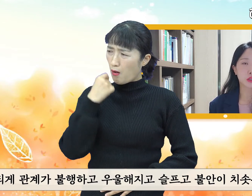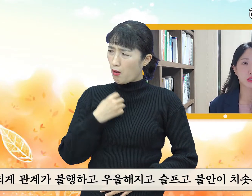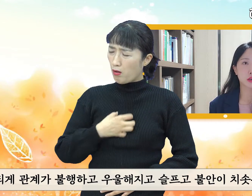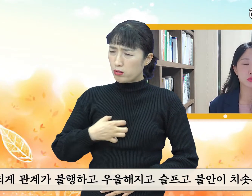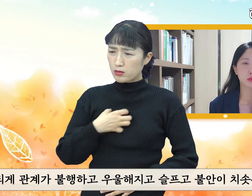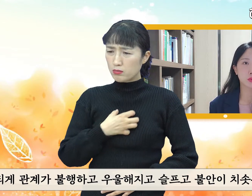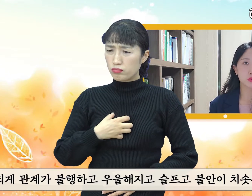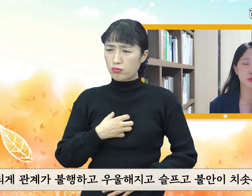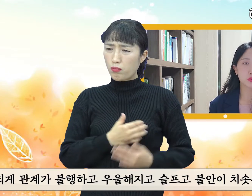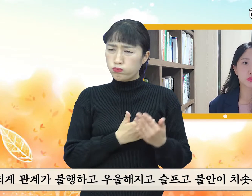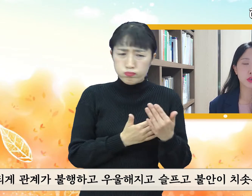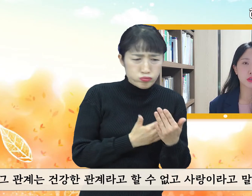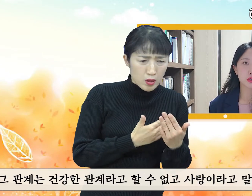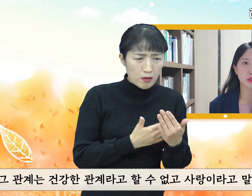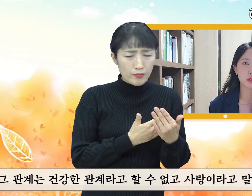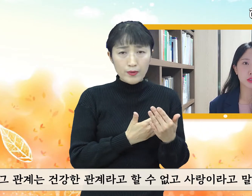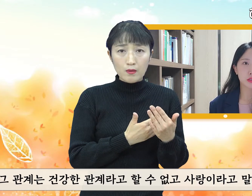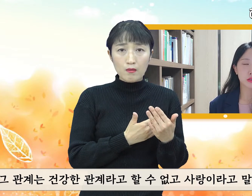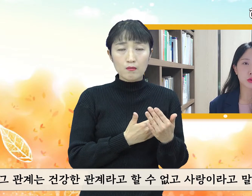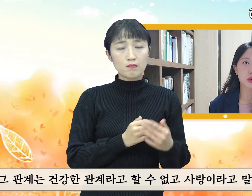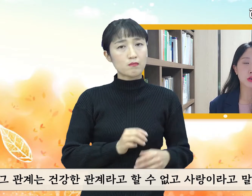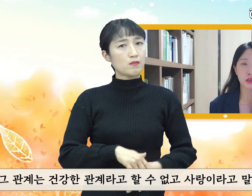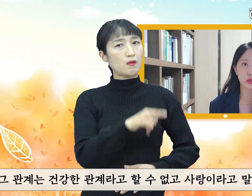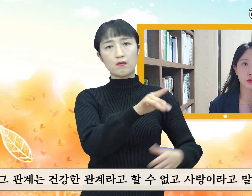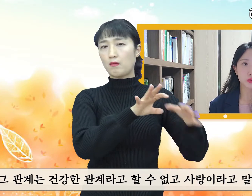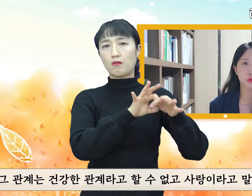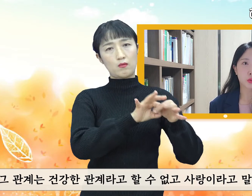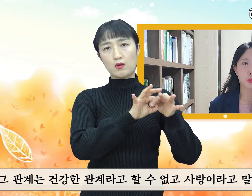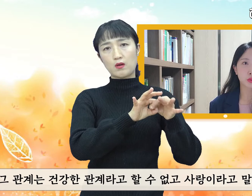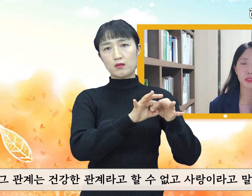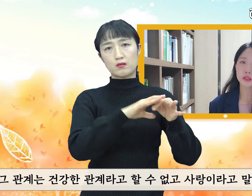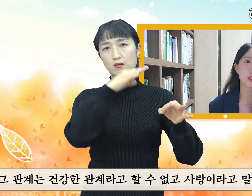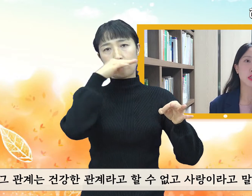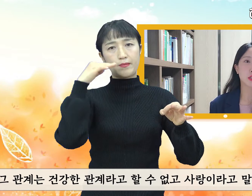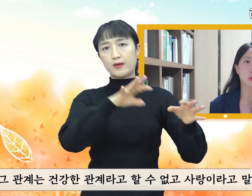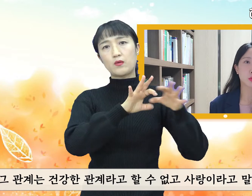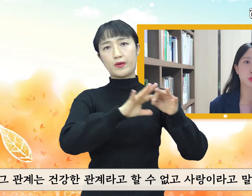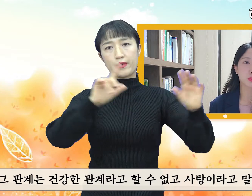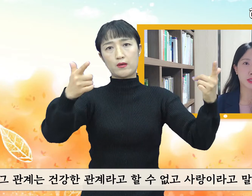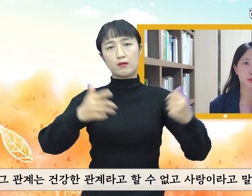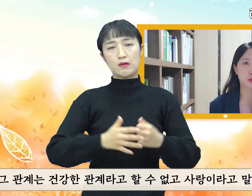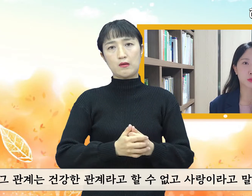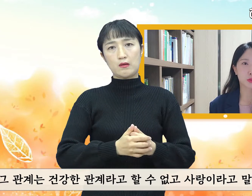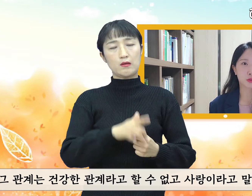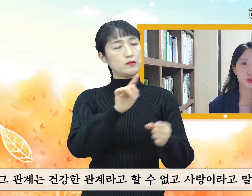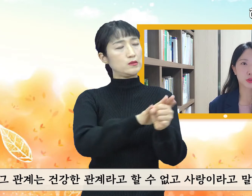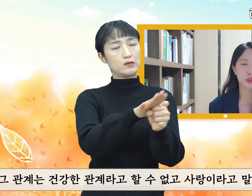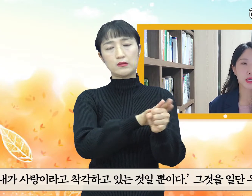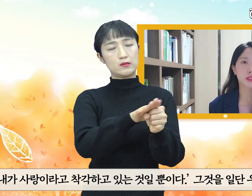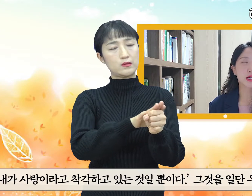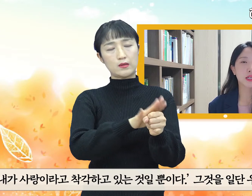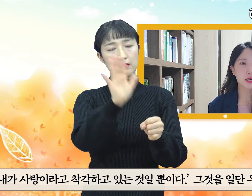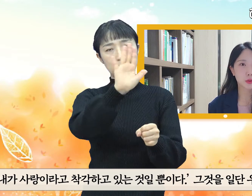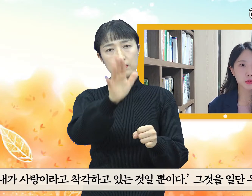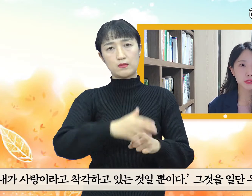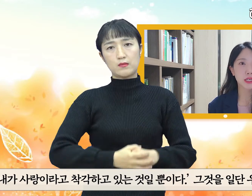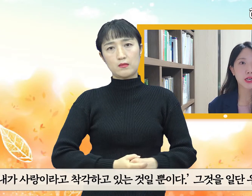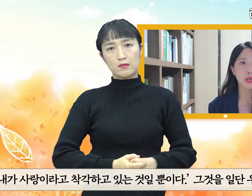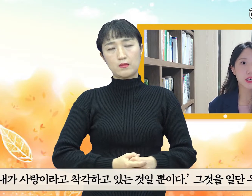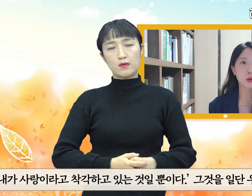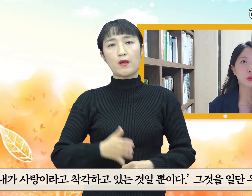그런 관계다? 그러면 그 관계는 사실은 건강한 관계라고 할 수가 없고 사실 사랑이라고 말할 수가 없는 거죠. 내가